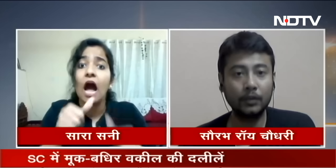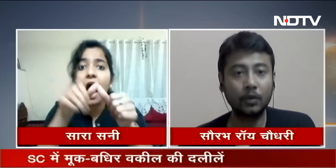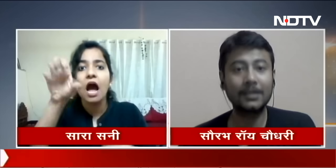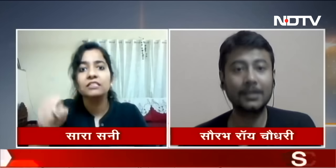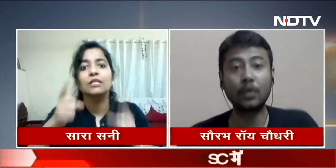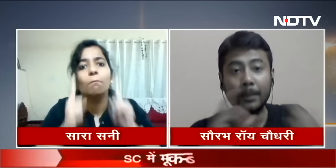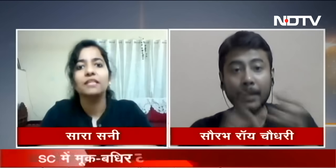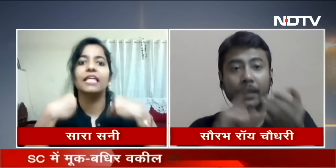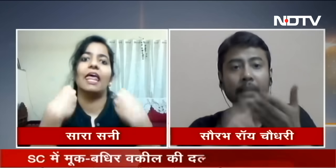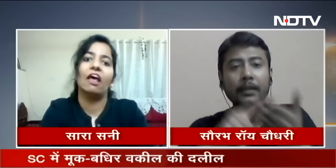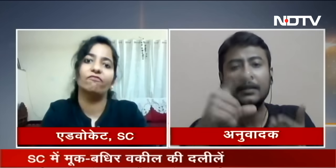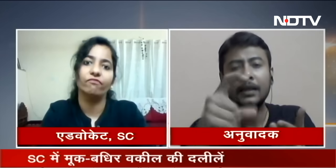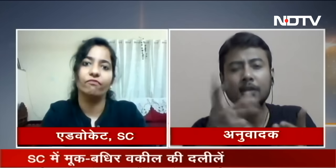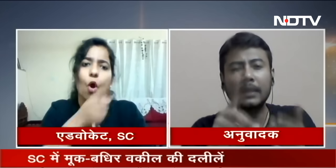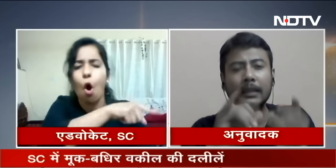RPWD 2016 में